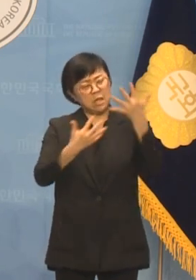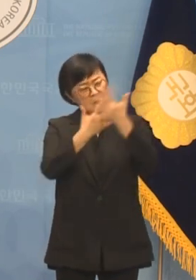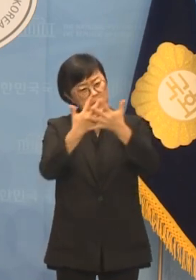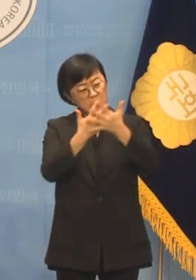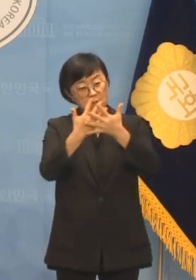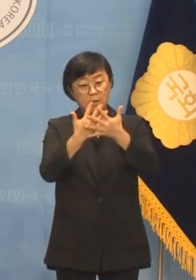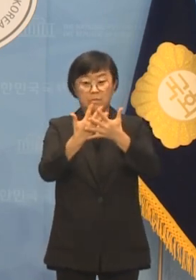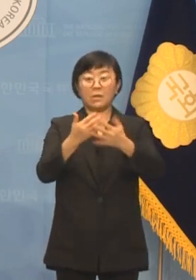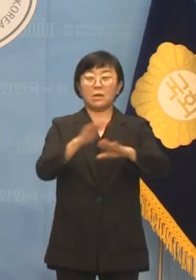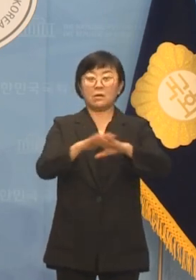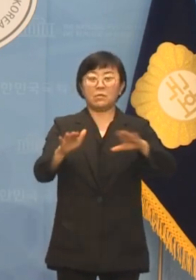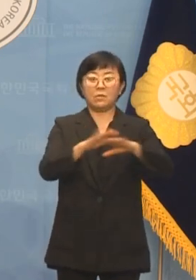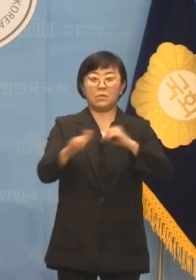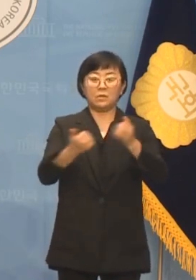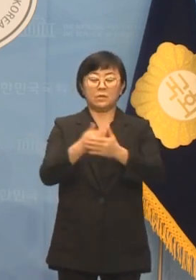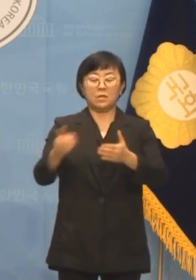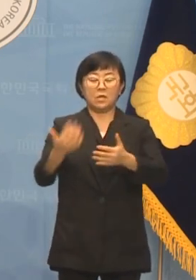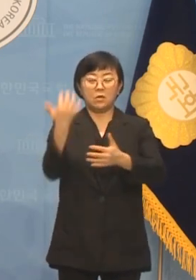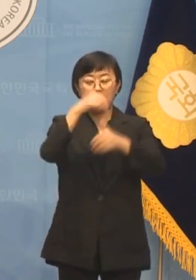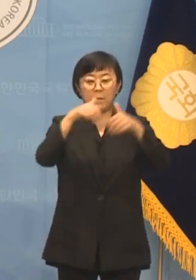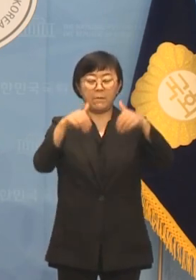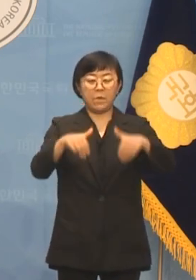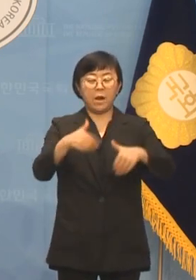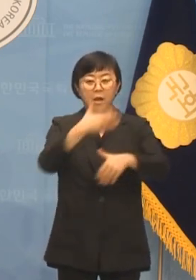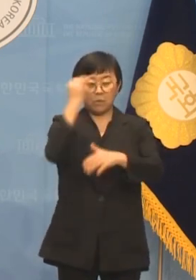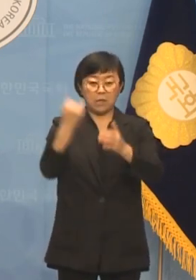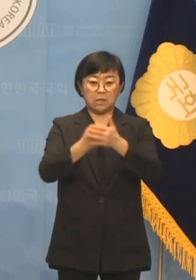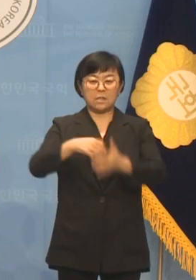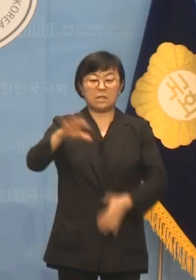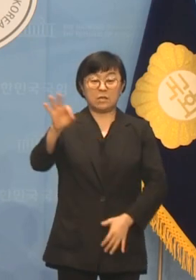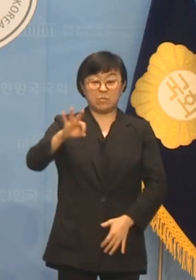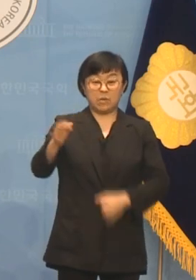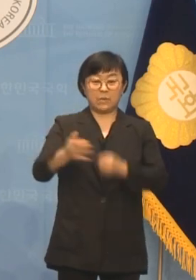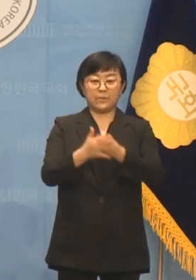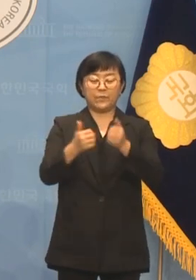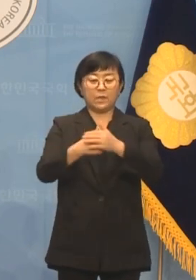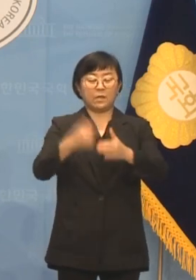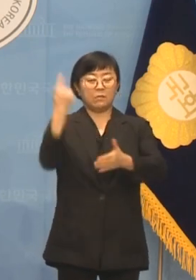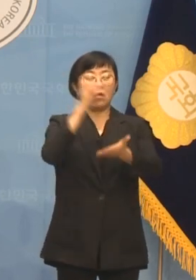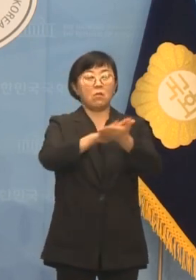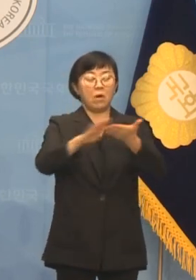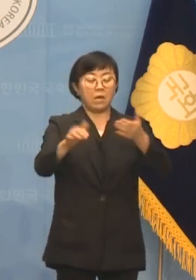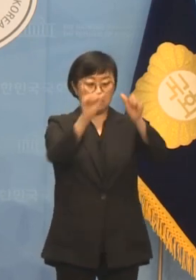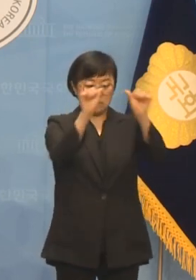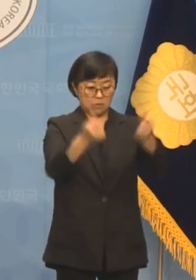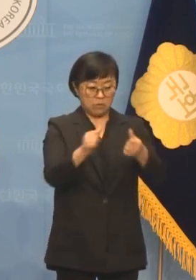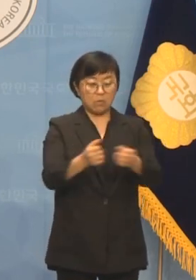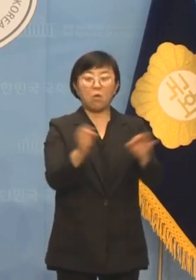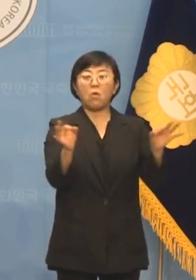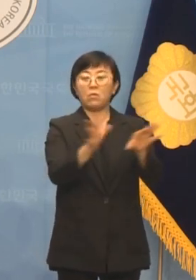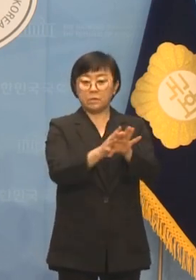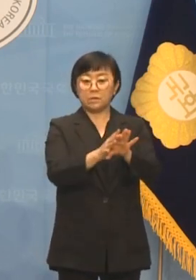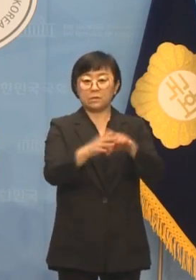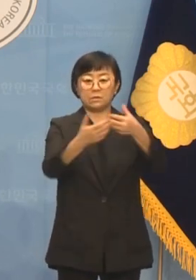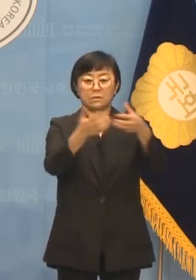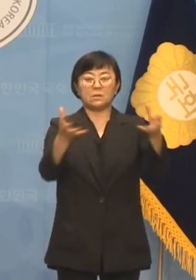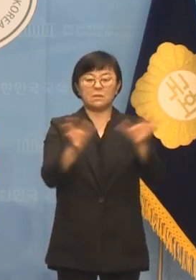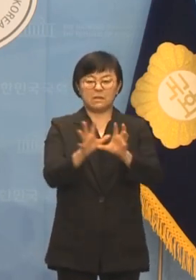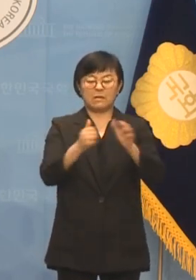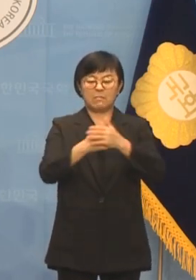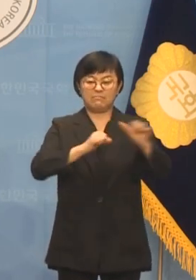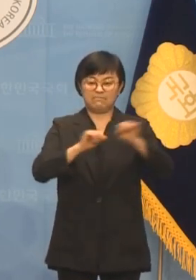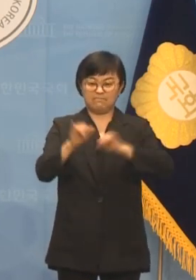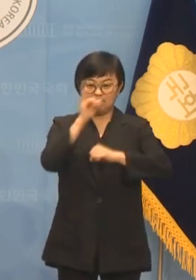가운데 위안부 피해 할머니들을 폄하하고 평화의 손해상 철거를 주장하는 단체가 기승을 부리고